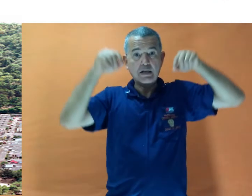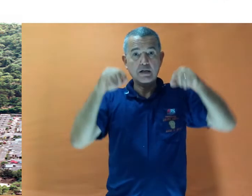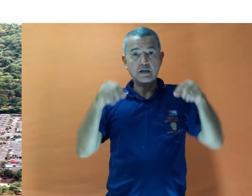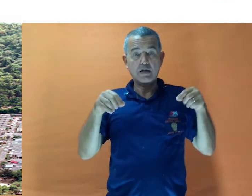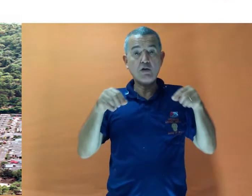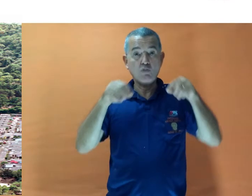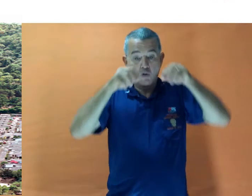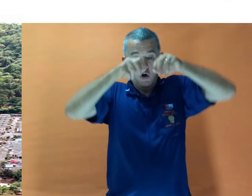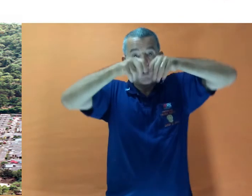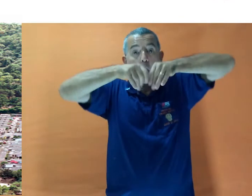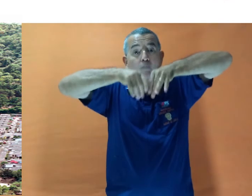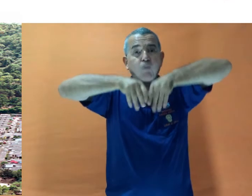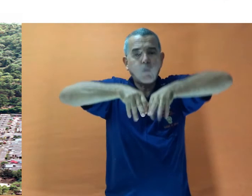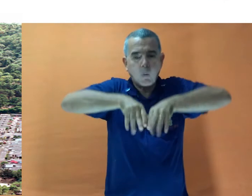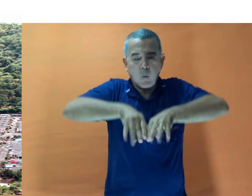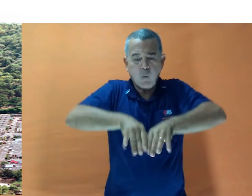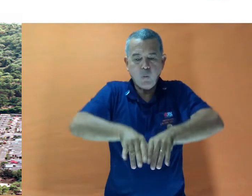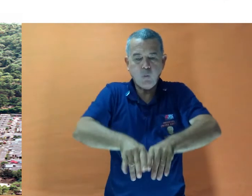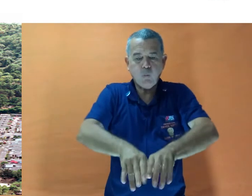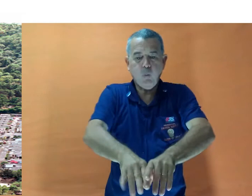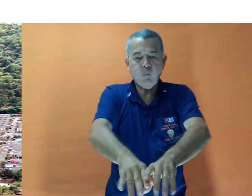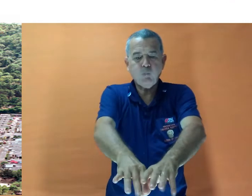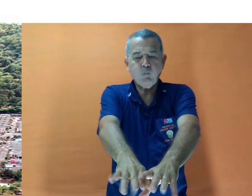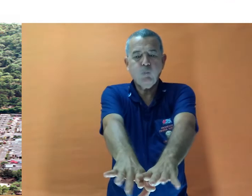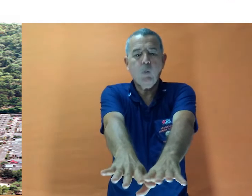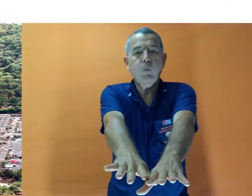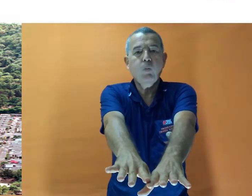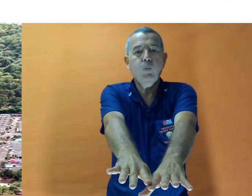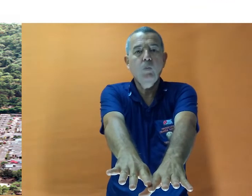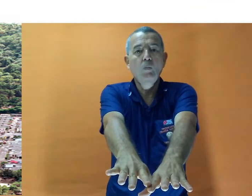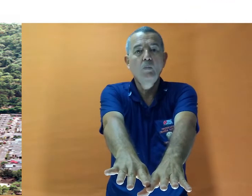lá. E vou dizer que o morro,